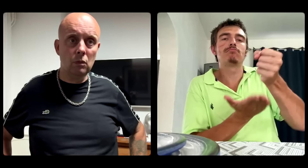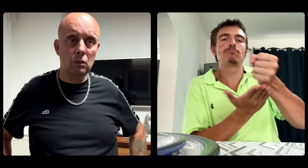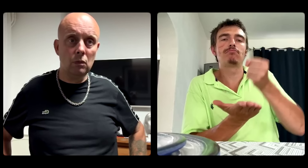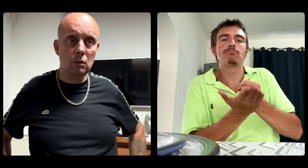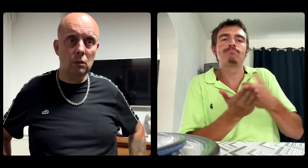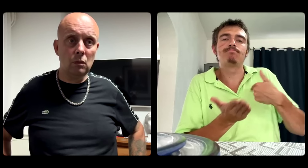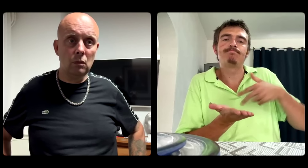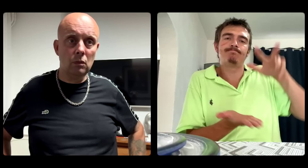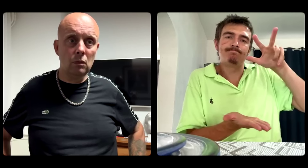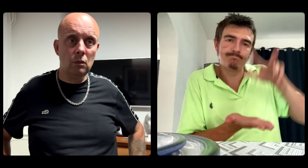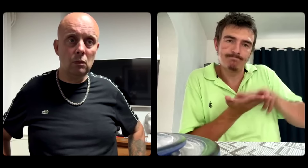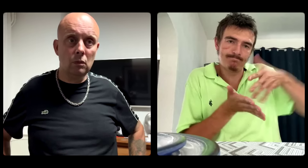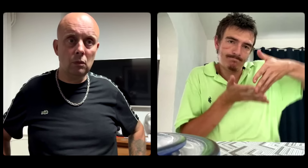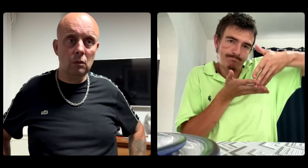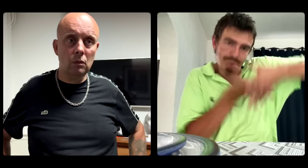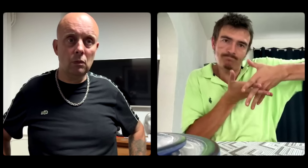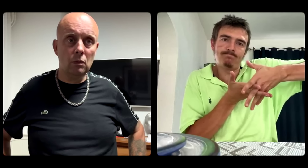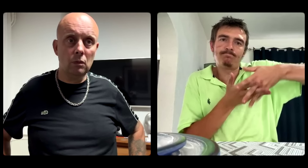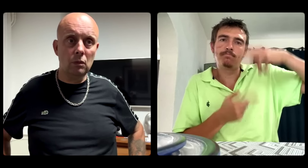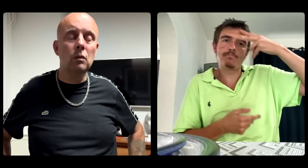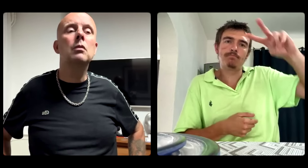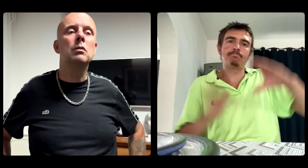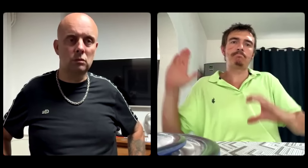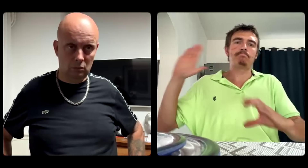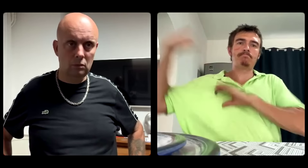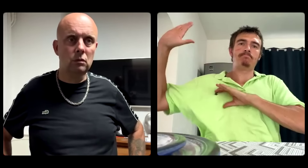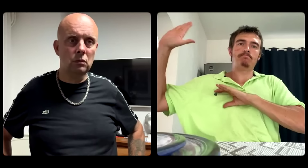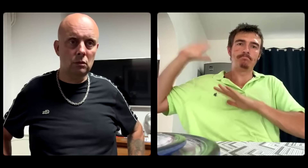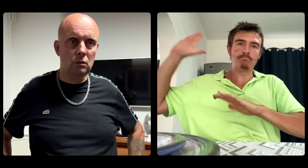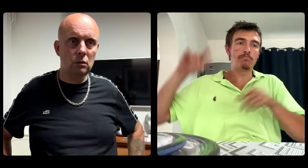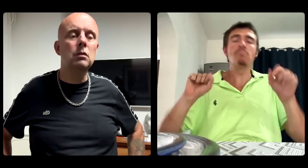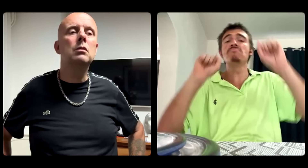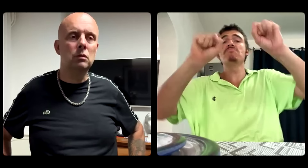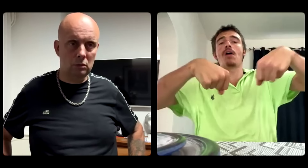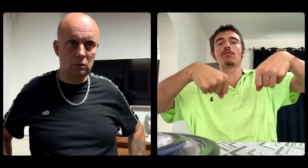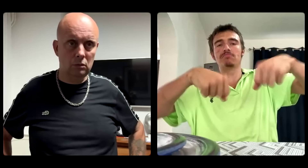En dan? Dan is het gewoon. Hoe noem je dat?